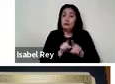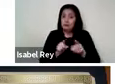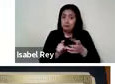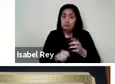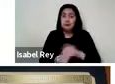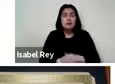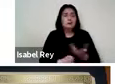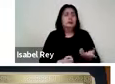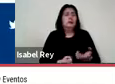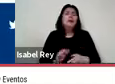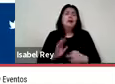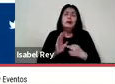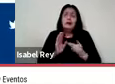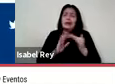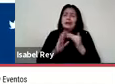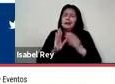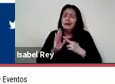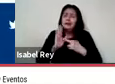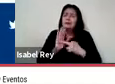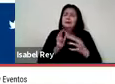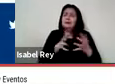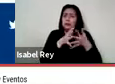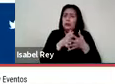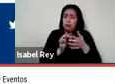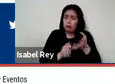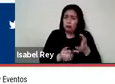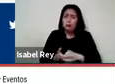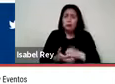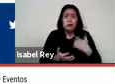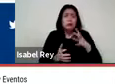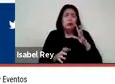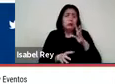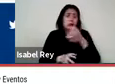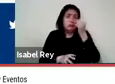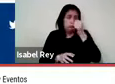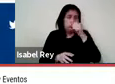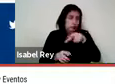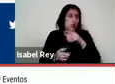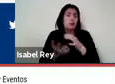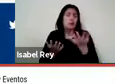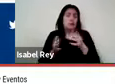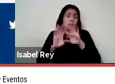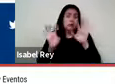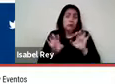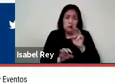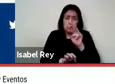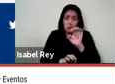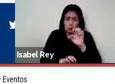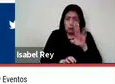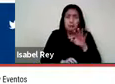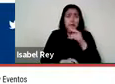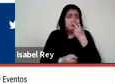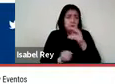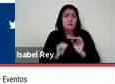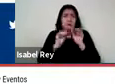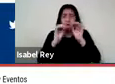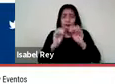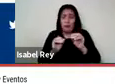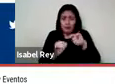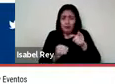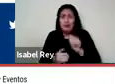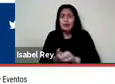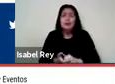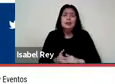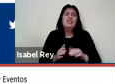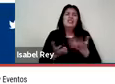la Embajada de Estados Unidos, he capturado la imagen en su página web, justamente también publica la constitución,